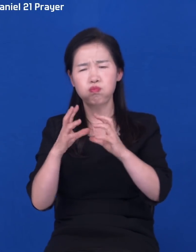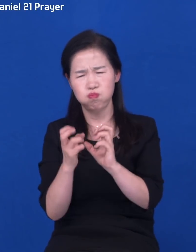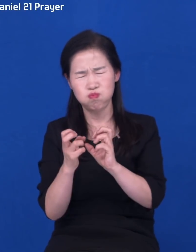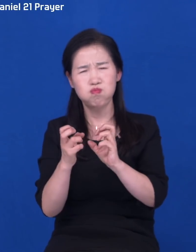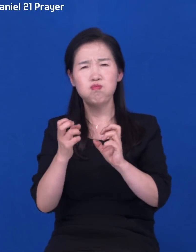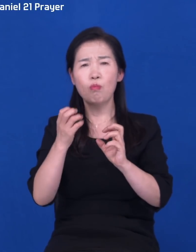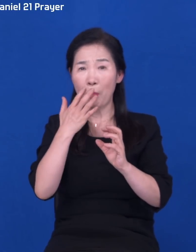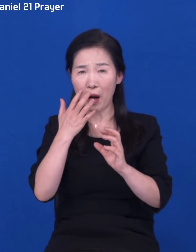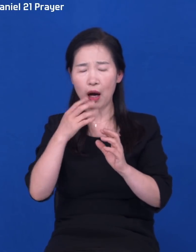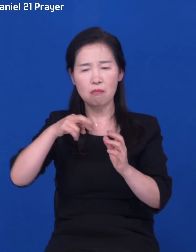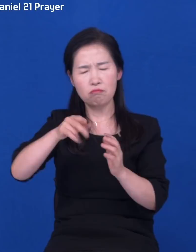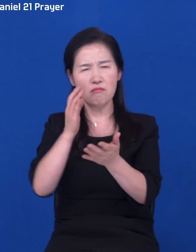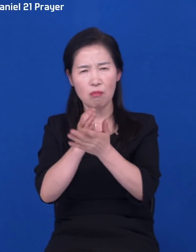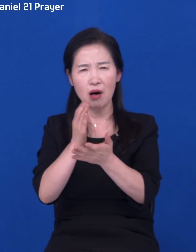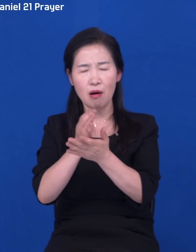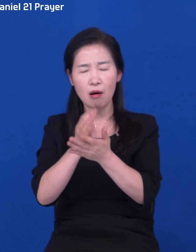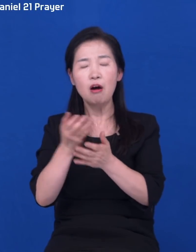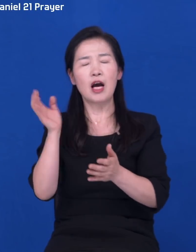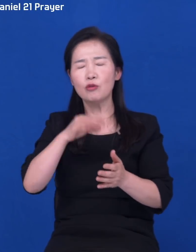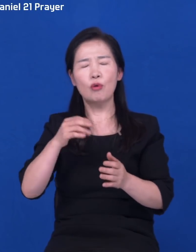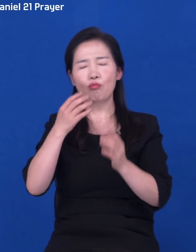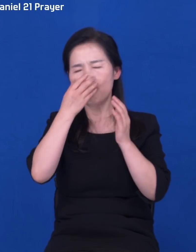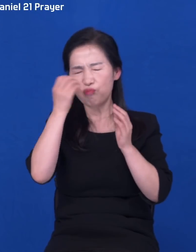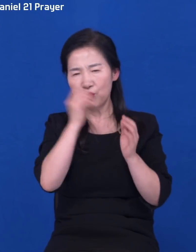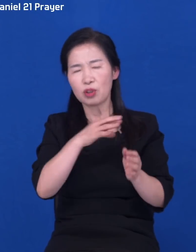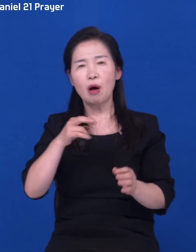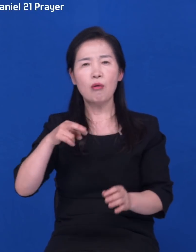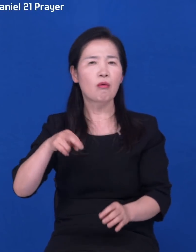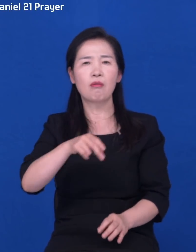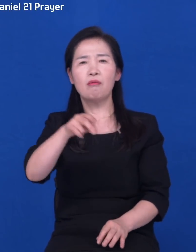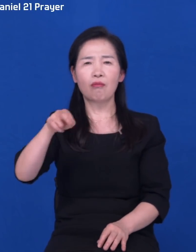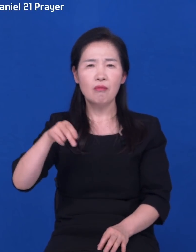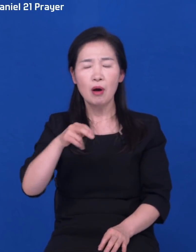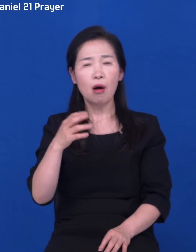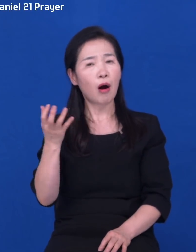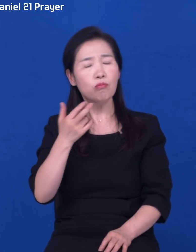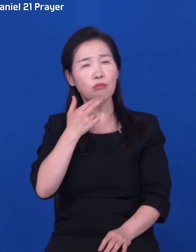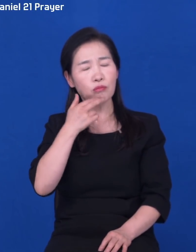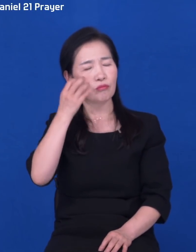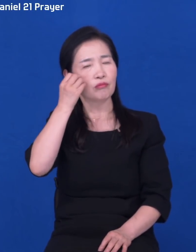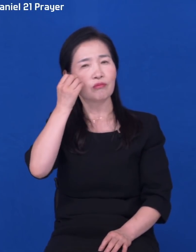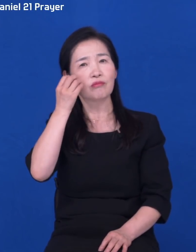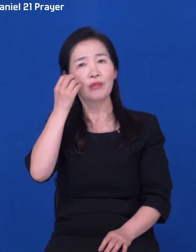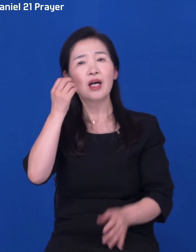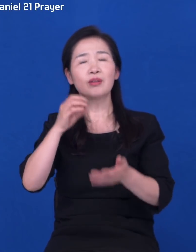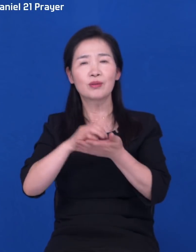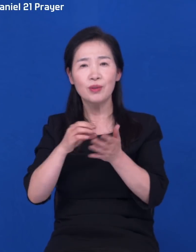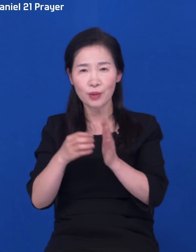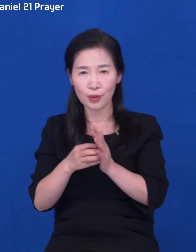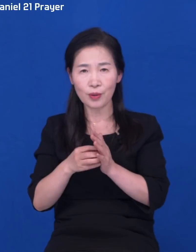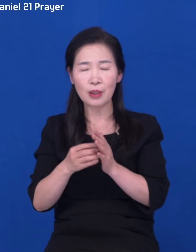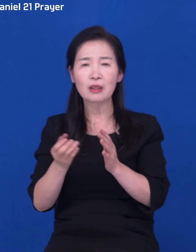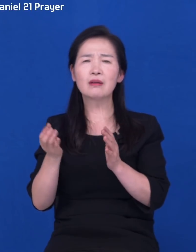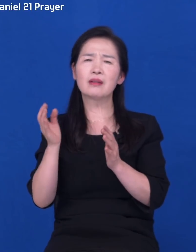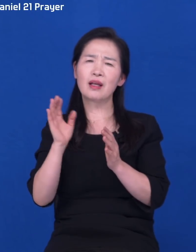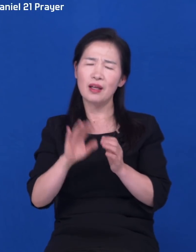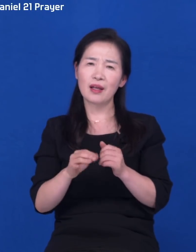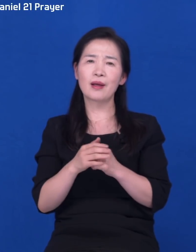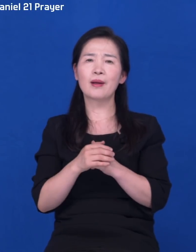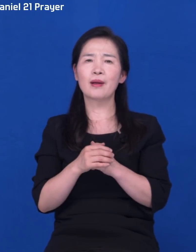근데 저는 무시하고 다녔단 말이에요. 아프지 않은 게 이상하네 다들 이랬는데 근데 저도 모르게